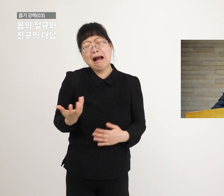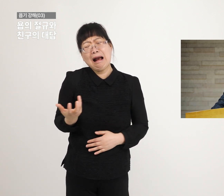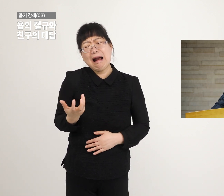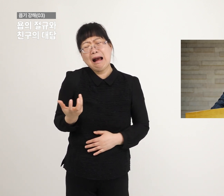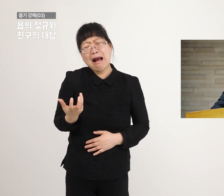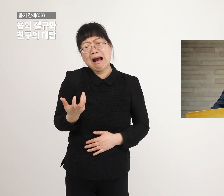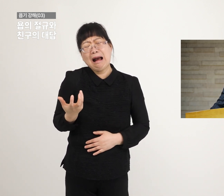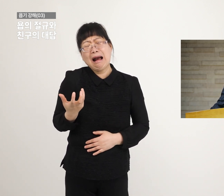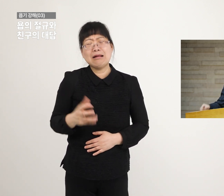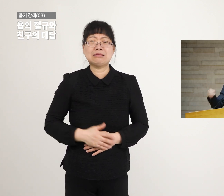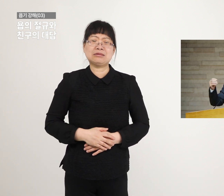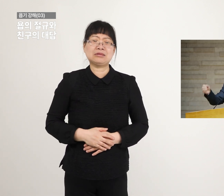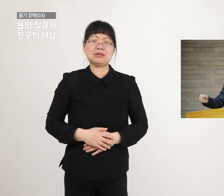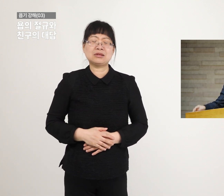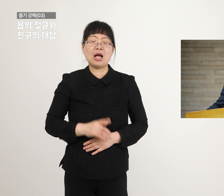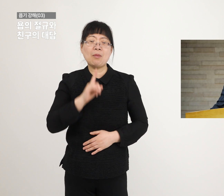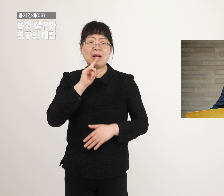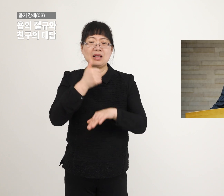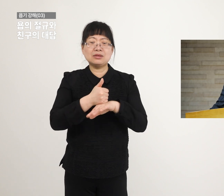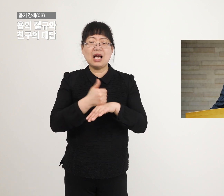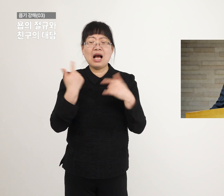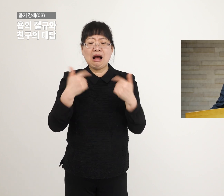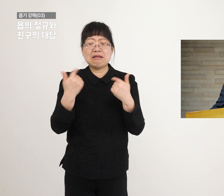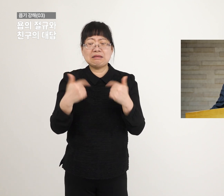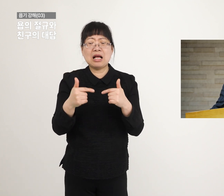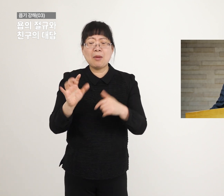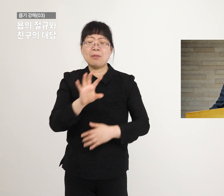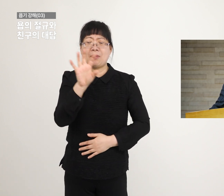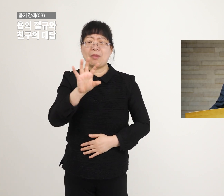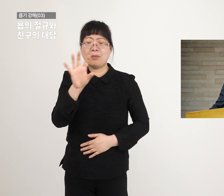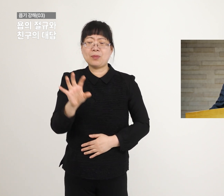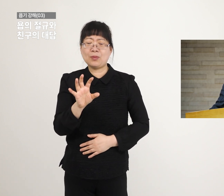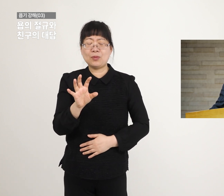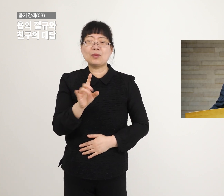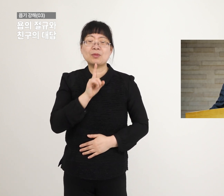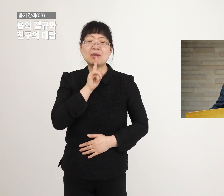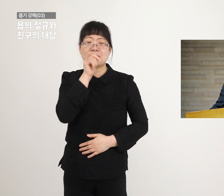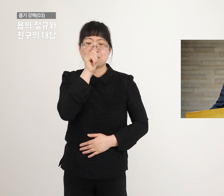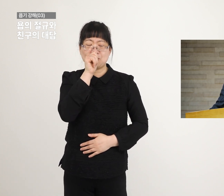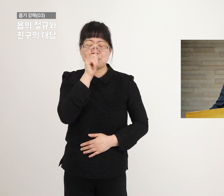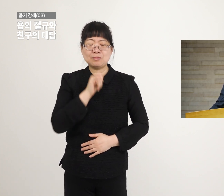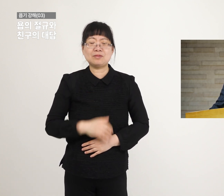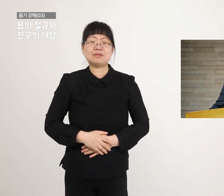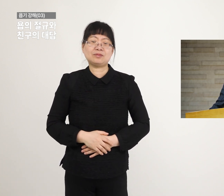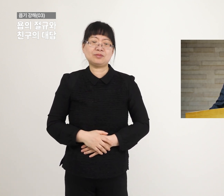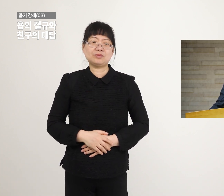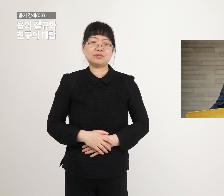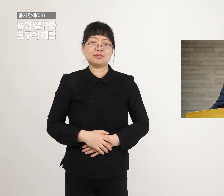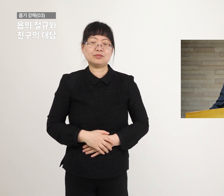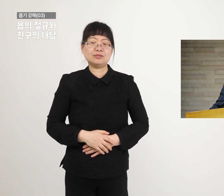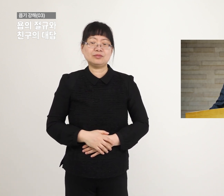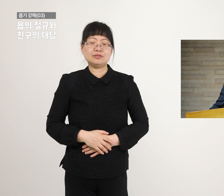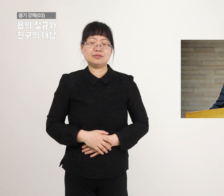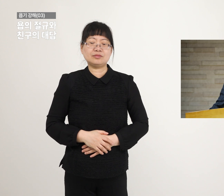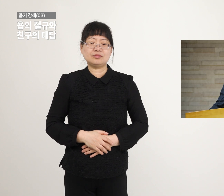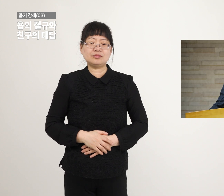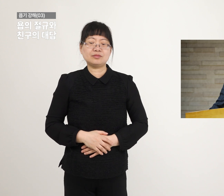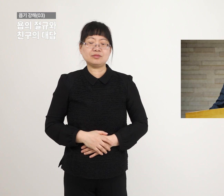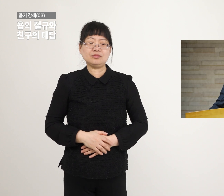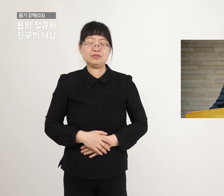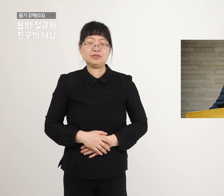그러시면서 그 말 끝에 후렴처럼 꼭 이런 자조적인 표현을 잊을 수가